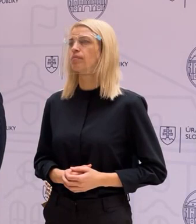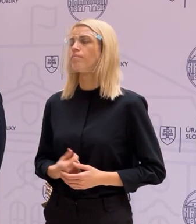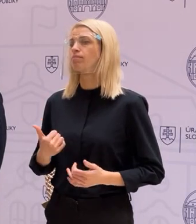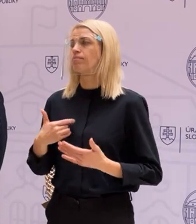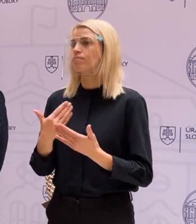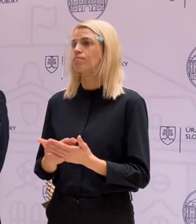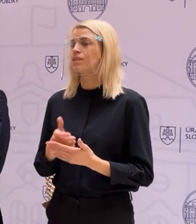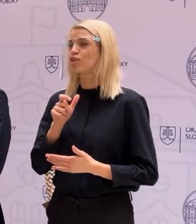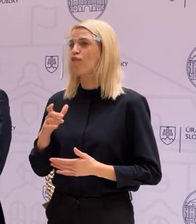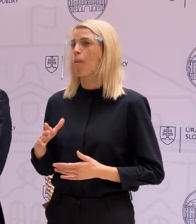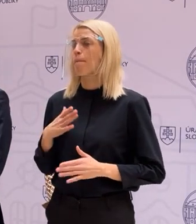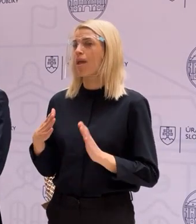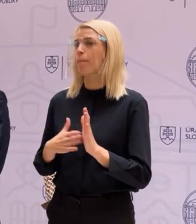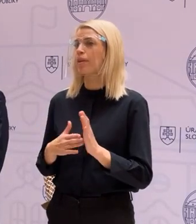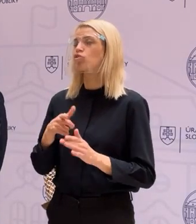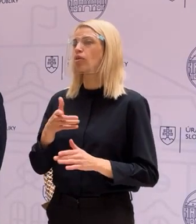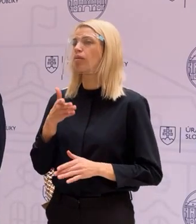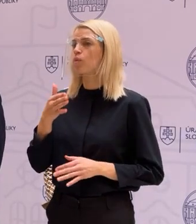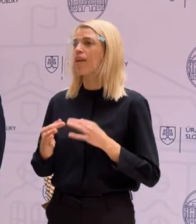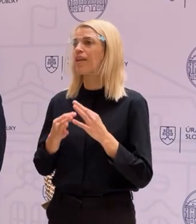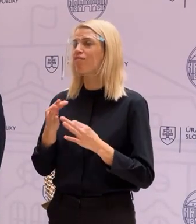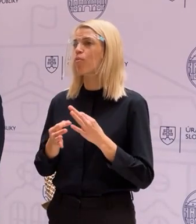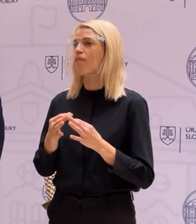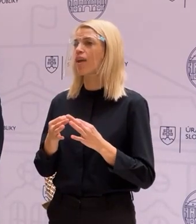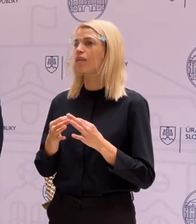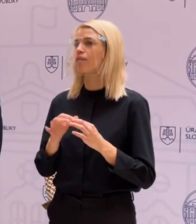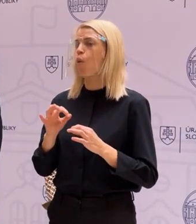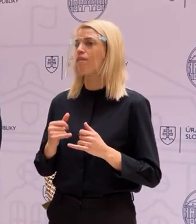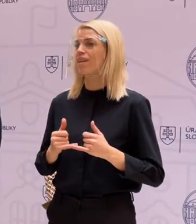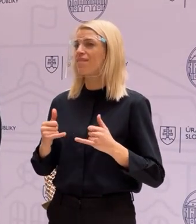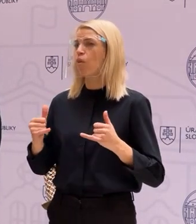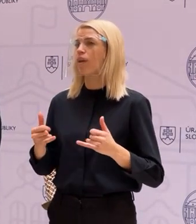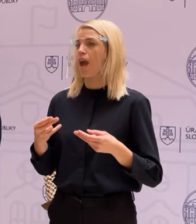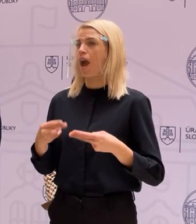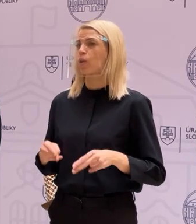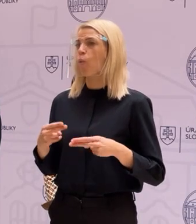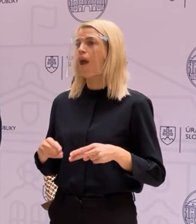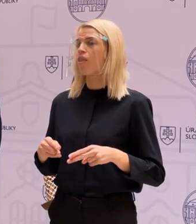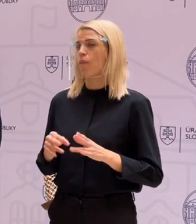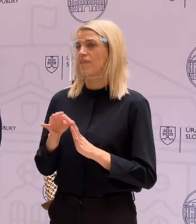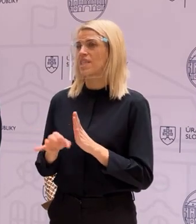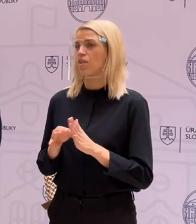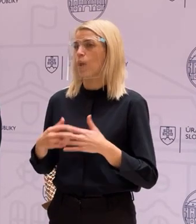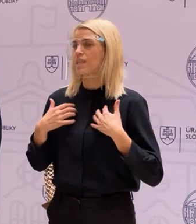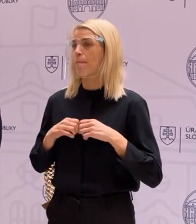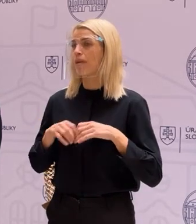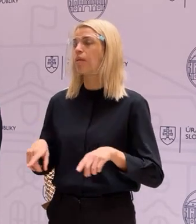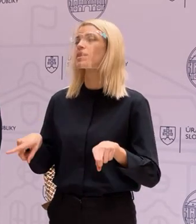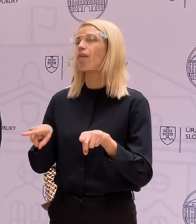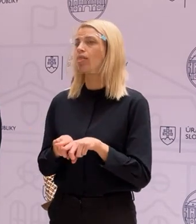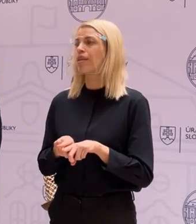odovzdám slovo pánovi Mišikovi, ktorý vás bude informovať o vývoji aktuálnom situácie pandemické, takisto